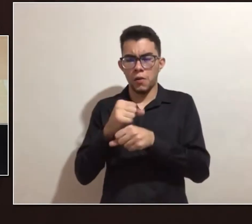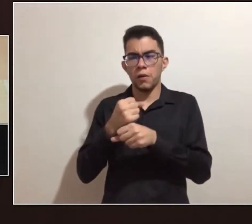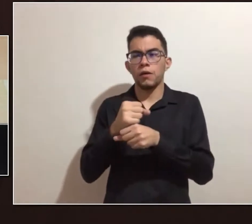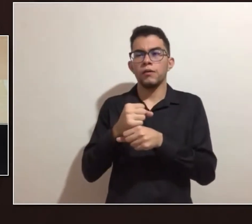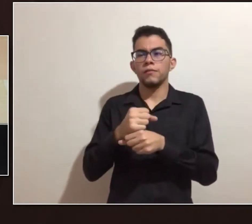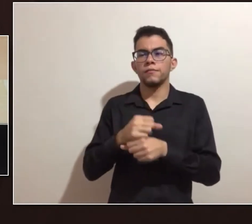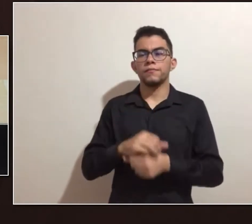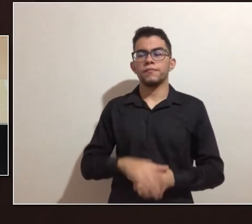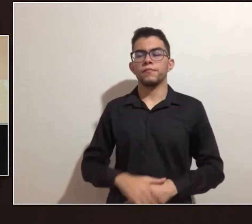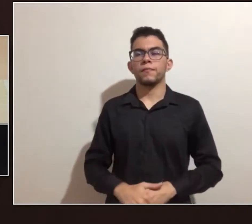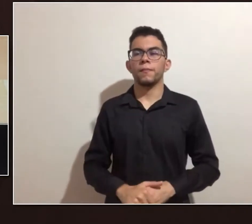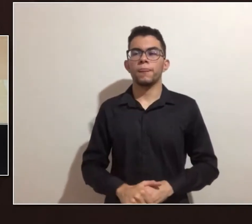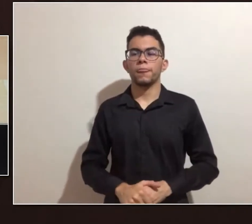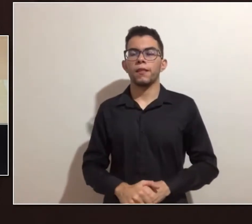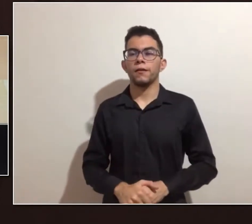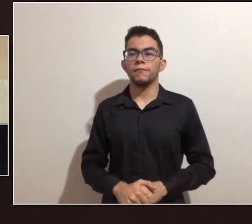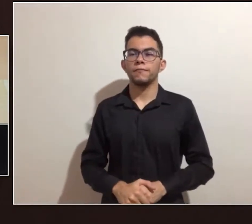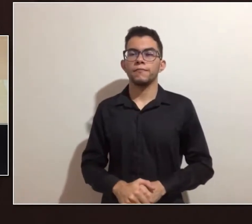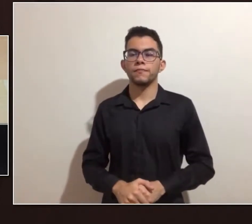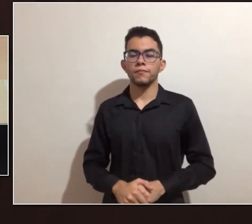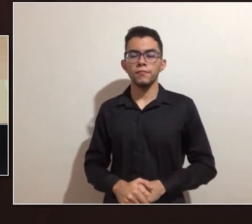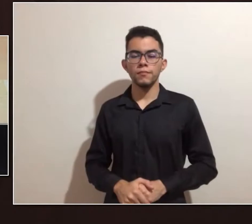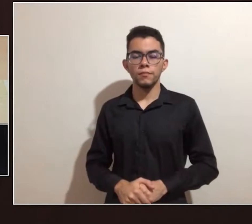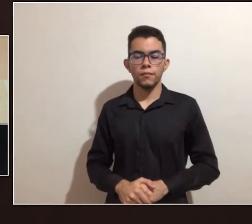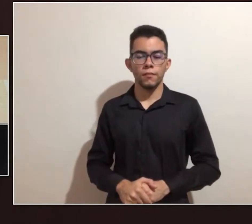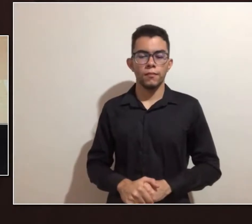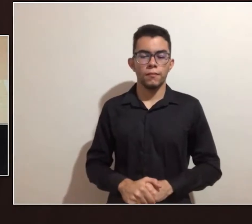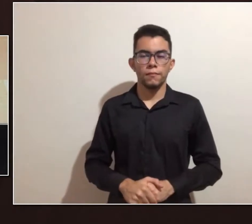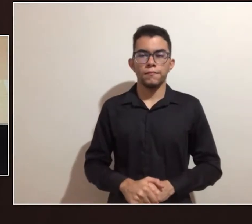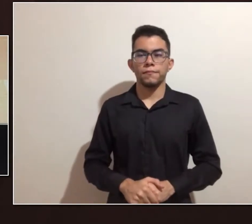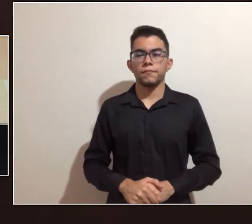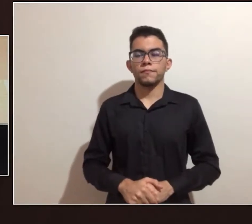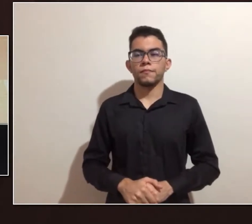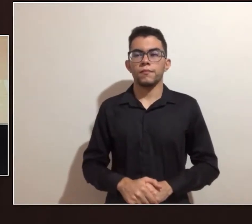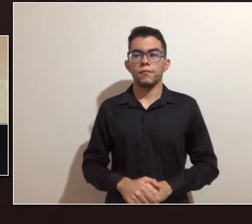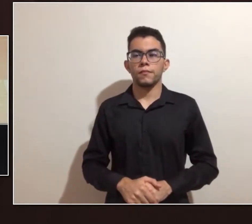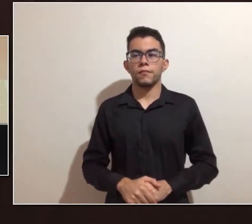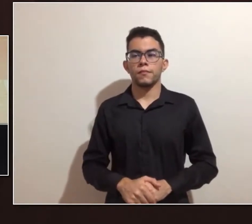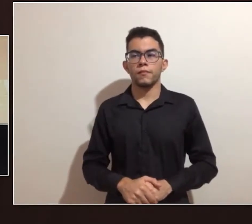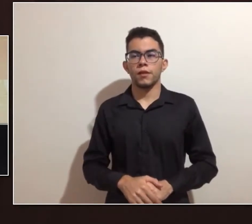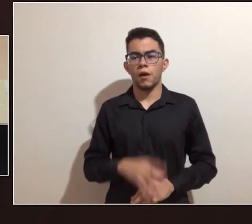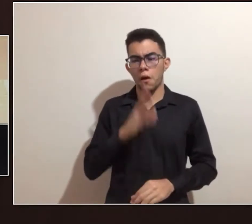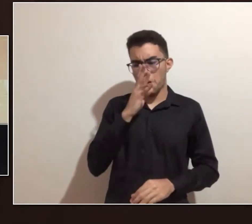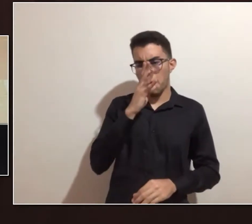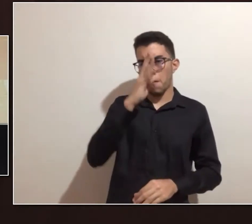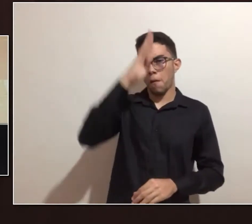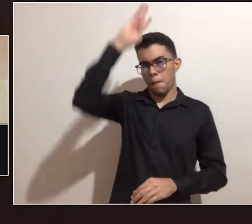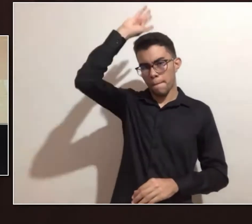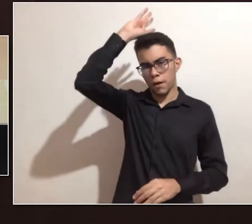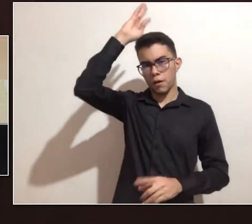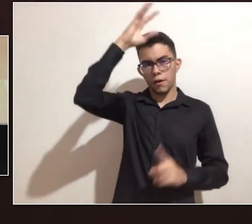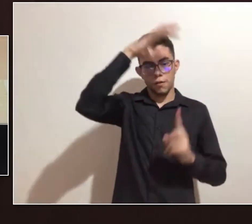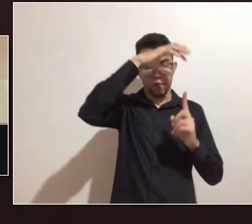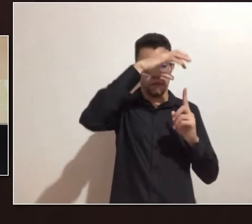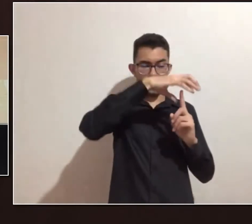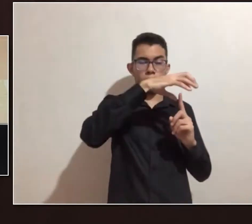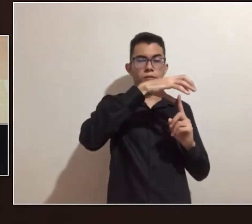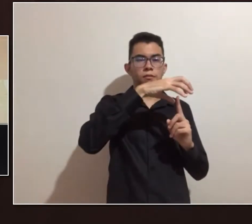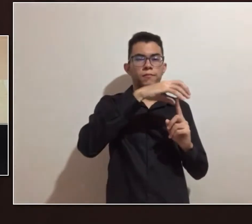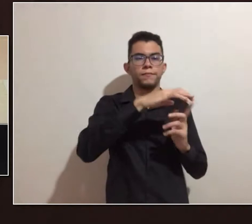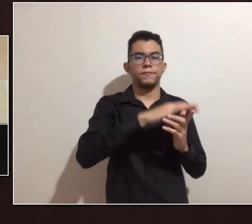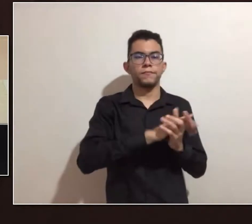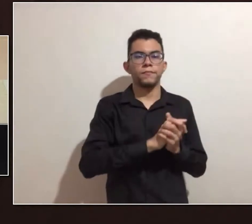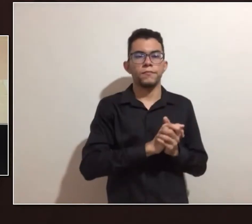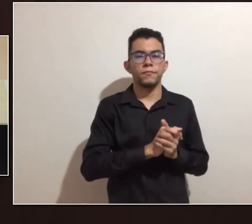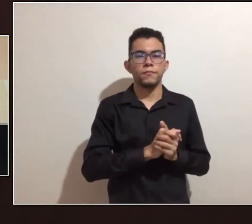perseguição oficial do Império Romano começou pelo imperador Nero. Eu já havia falado numa